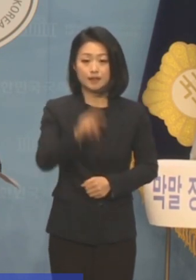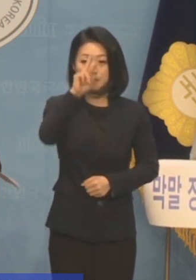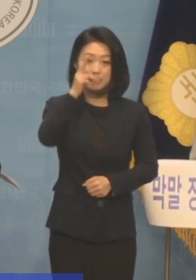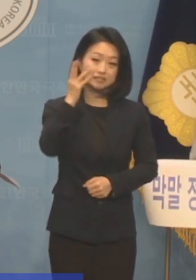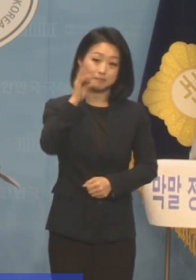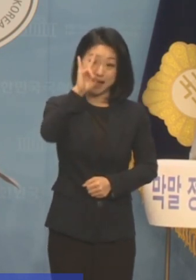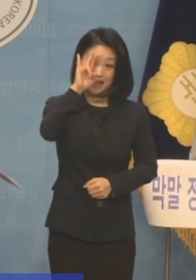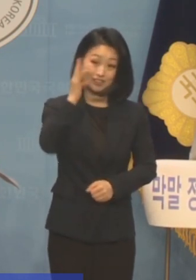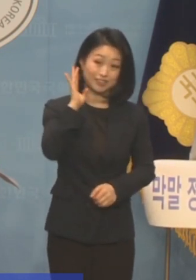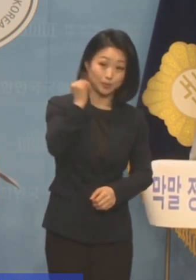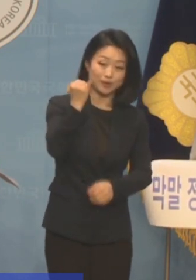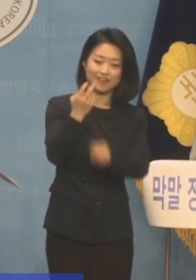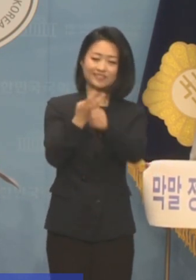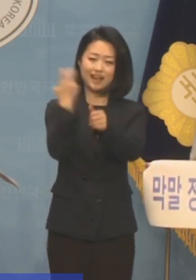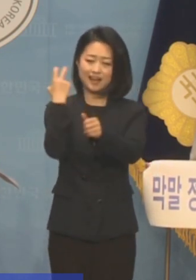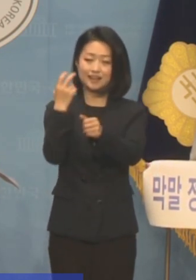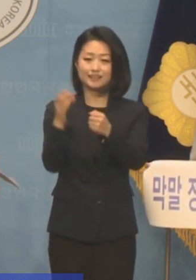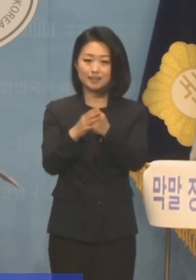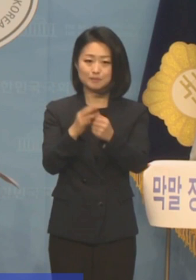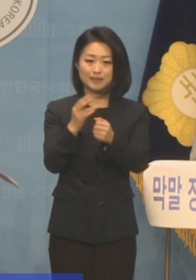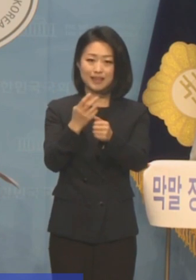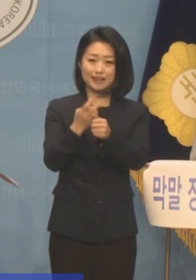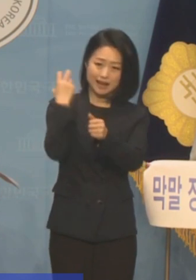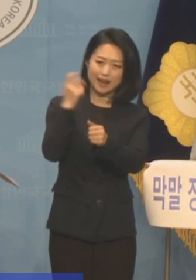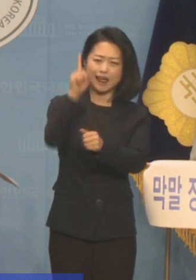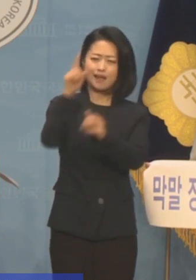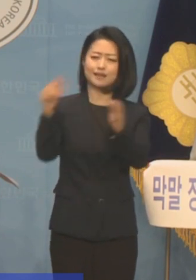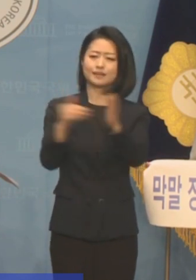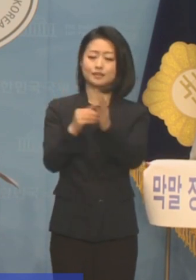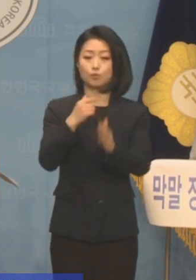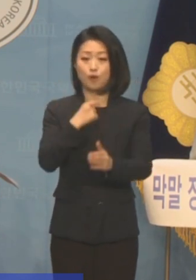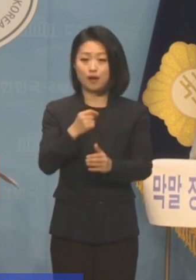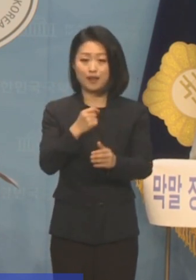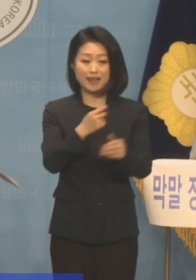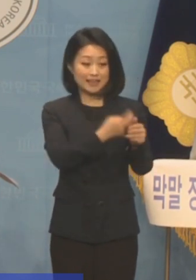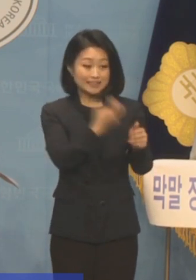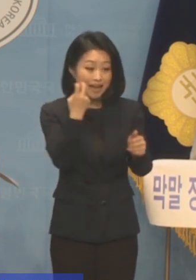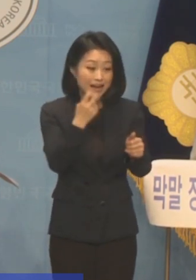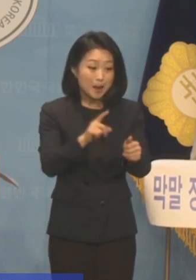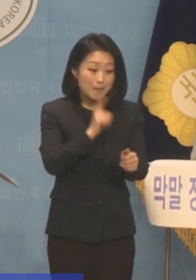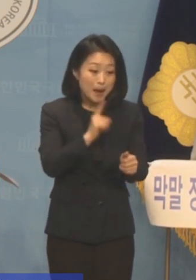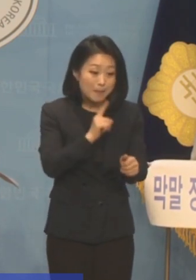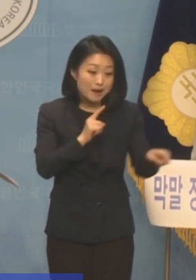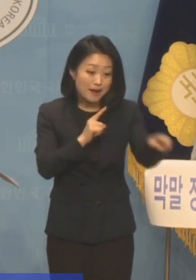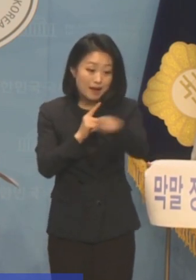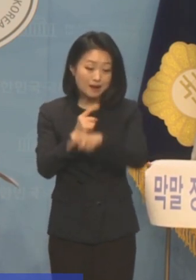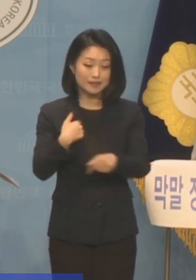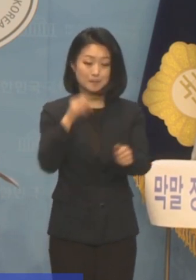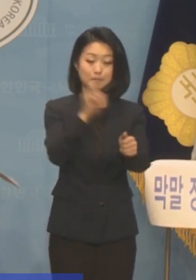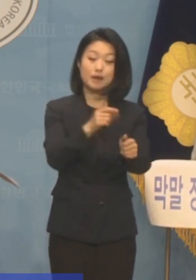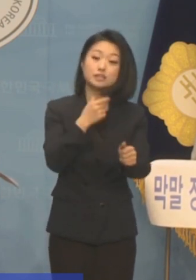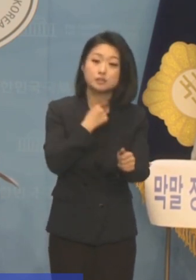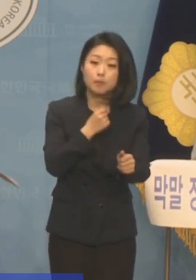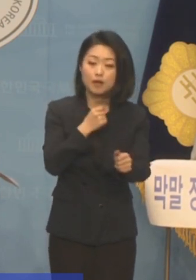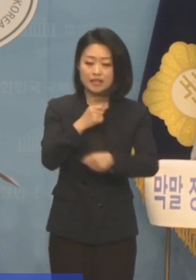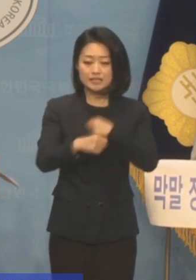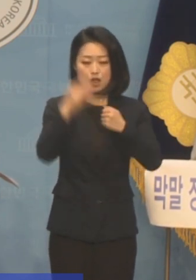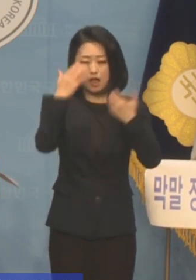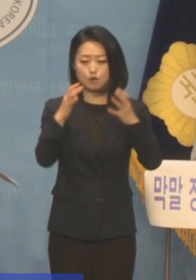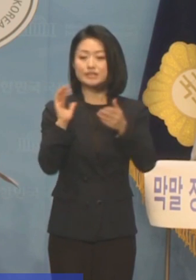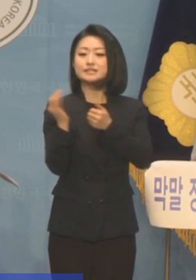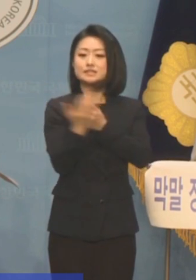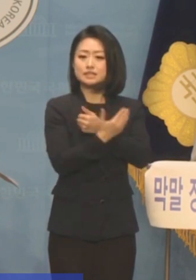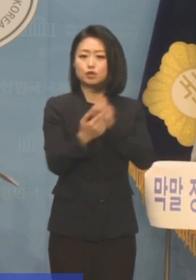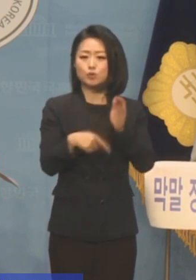대통령의 탄핵으로 탄핵 대통령은 족합니다 탄핵을 조장하는 불순 세력에게 구합니다 자유대한민국을